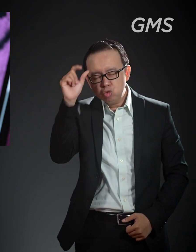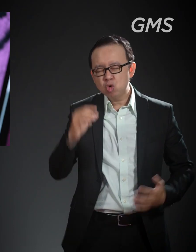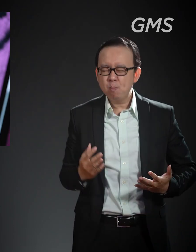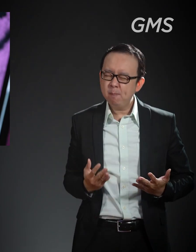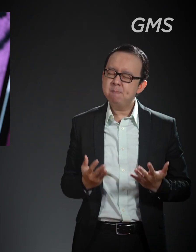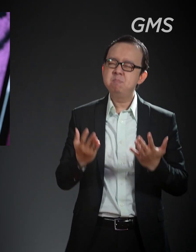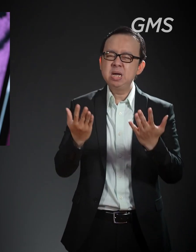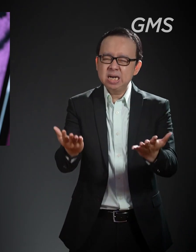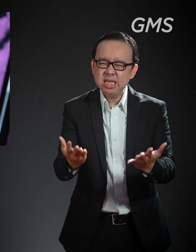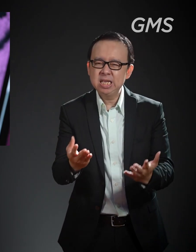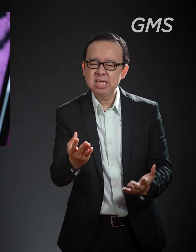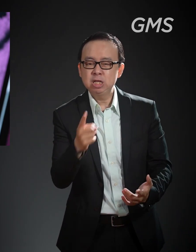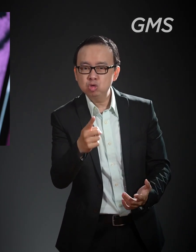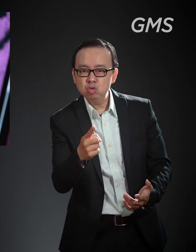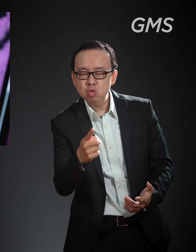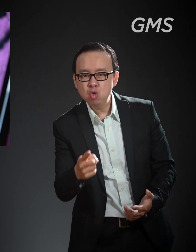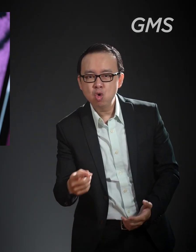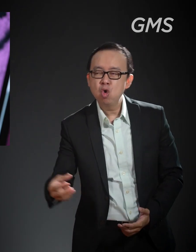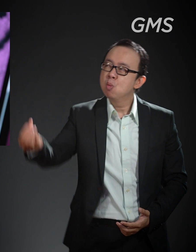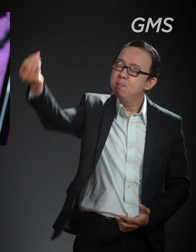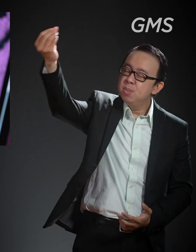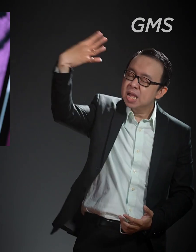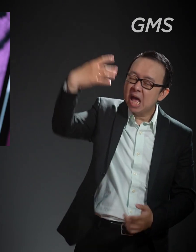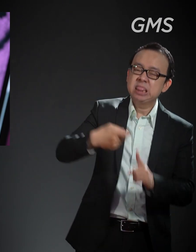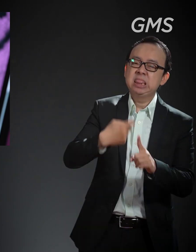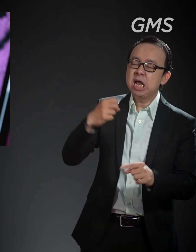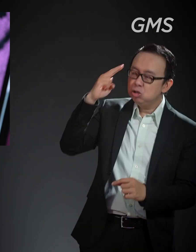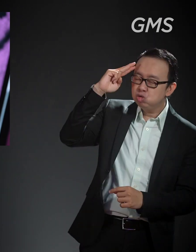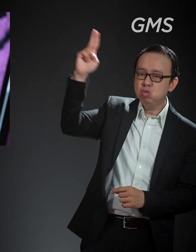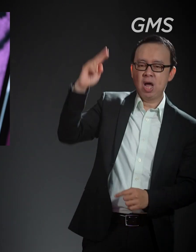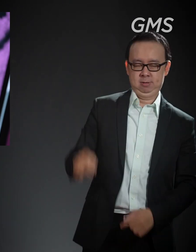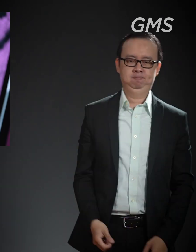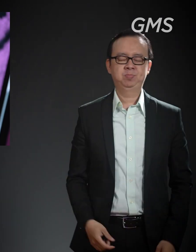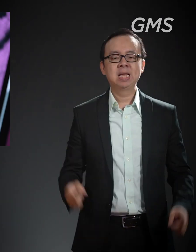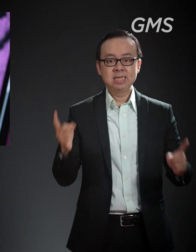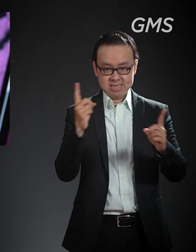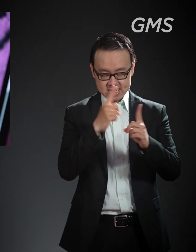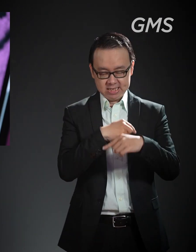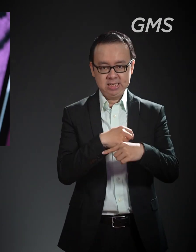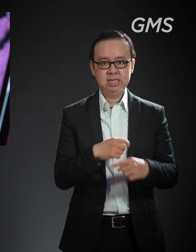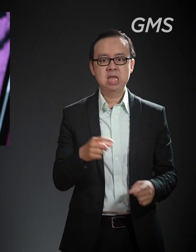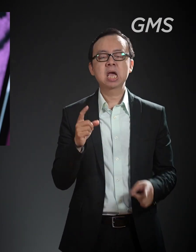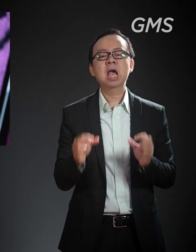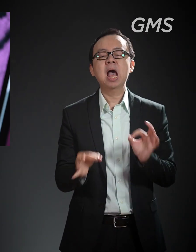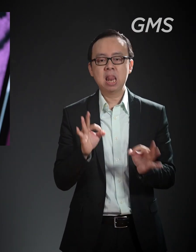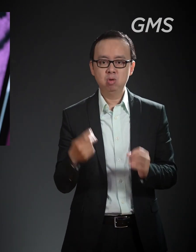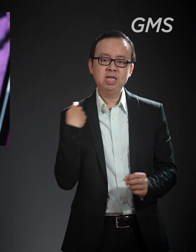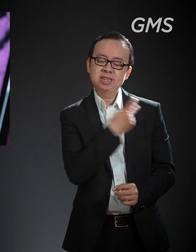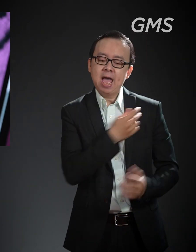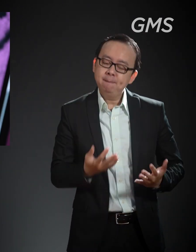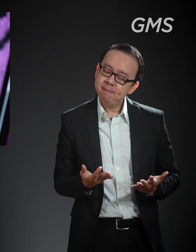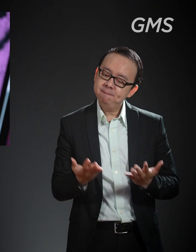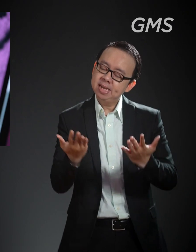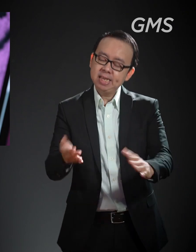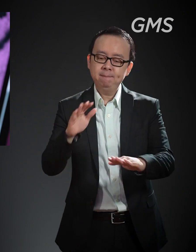adalah anugerah atau karisma. Berarti kalau kita memberi kepada Tuhan atau memberi kepada